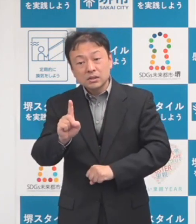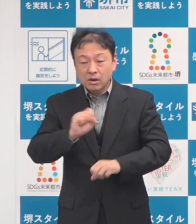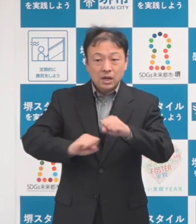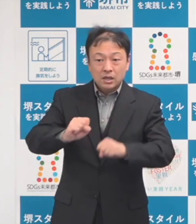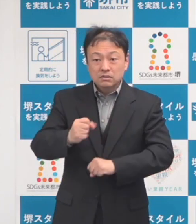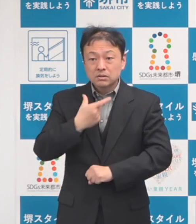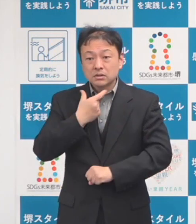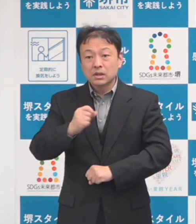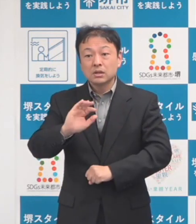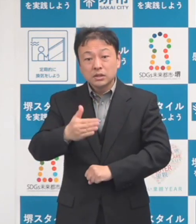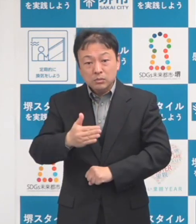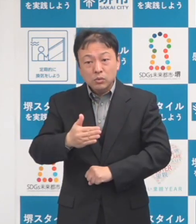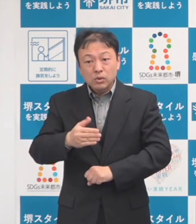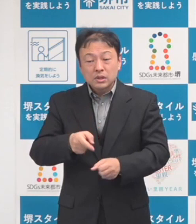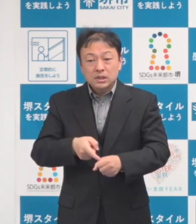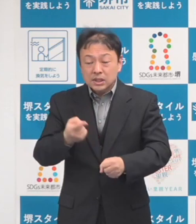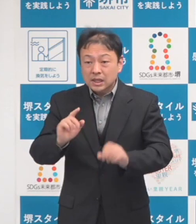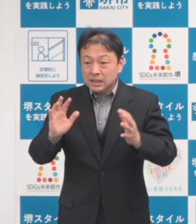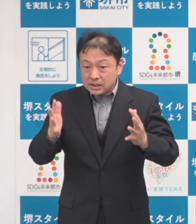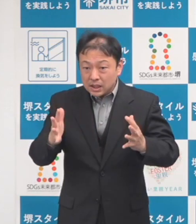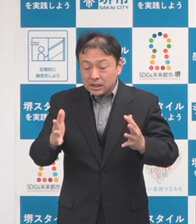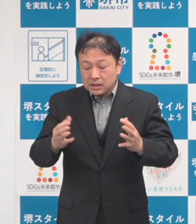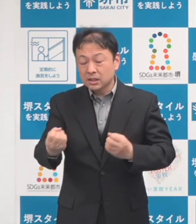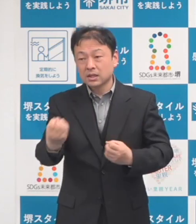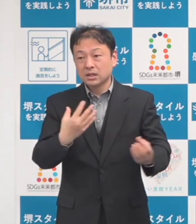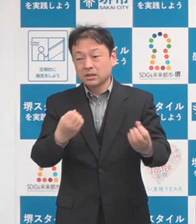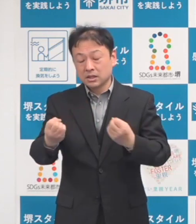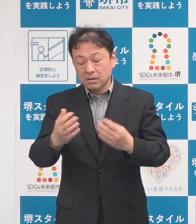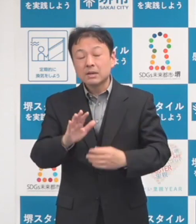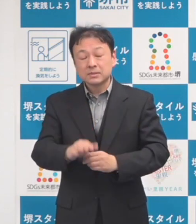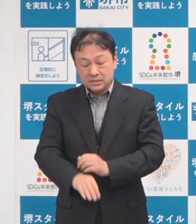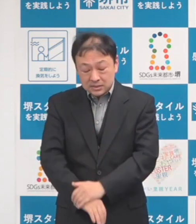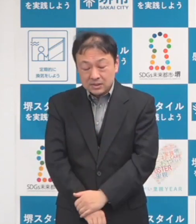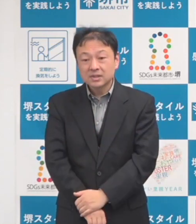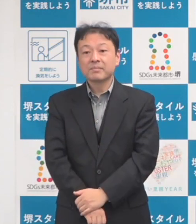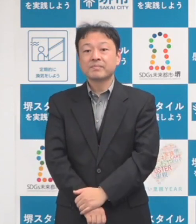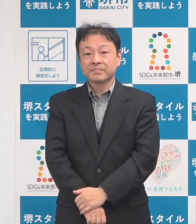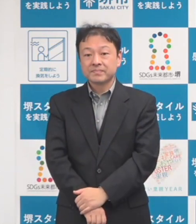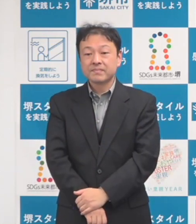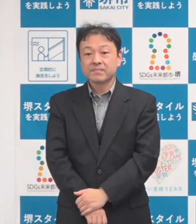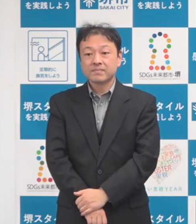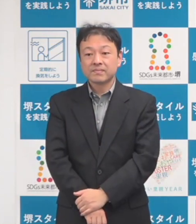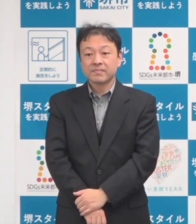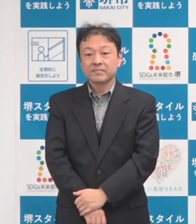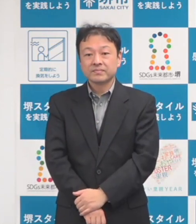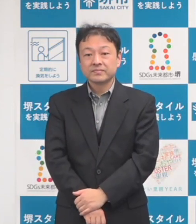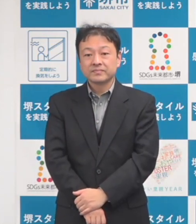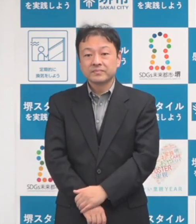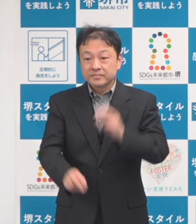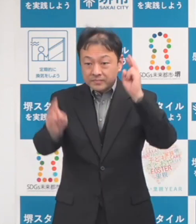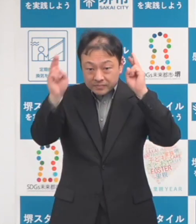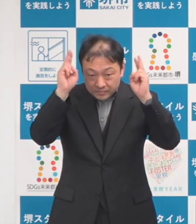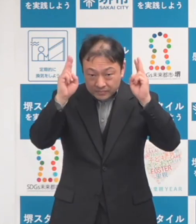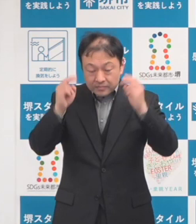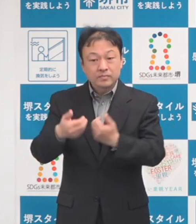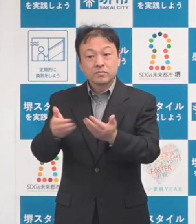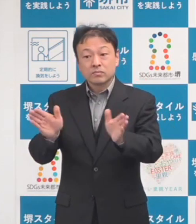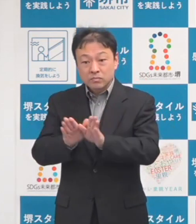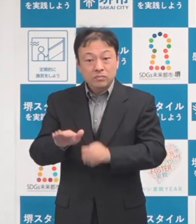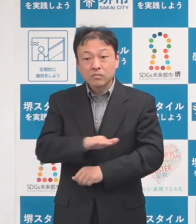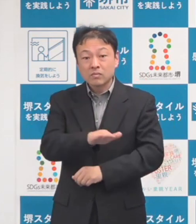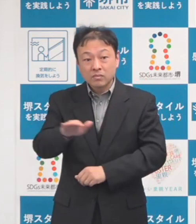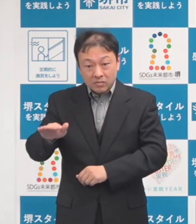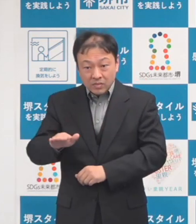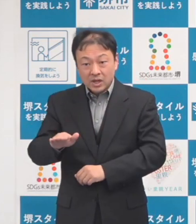かけがないという声も多いと認識をしております。企業や団体の皆様にとっては業種を超え